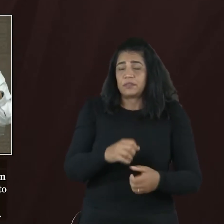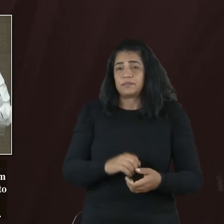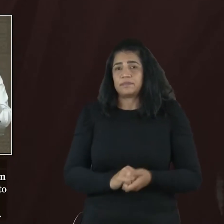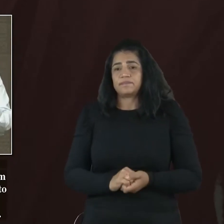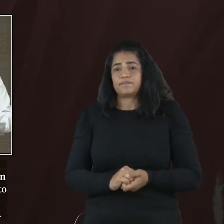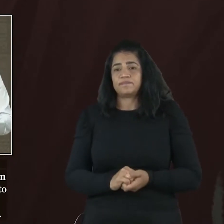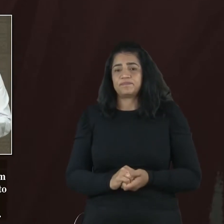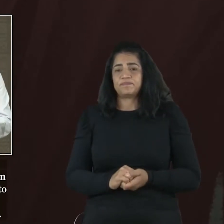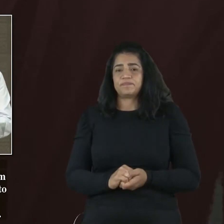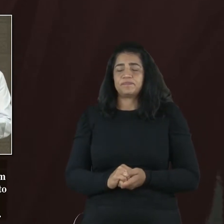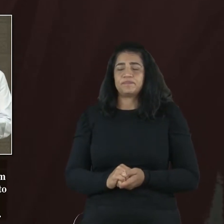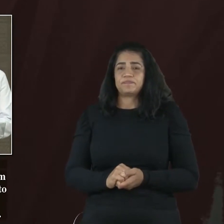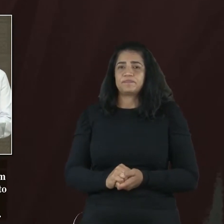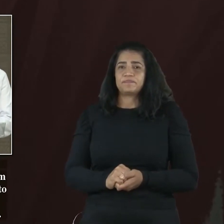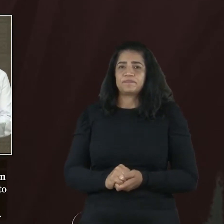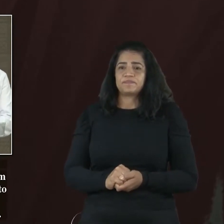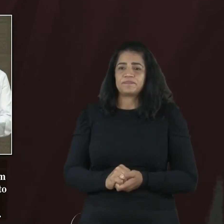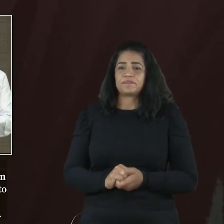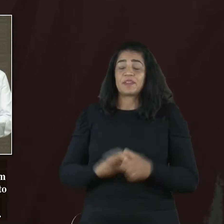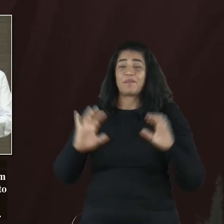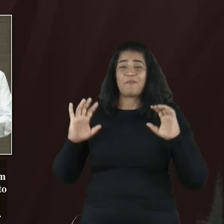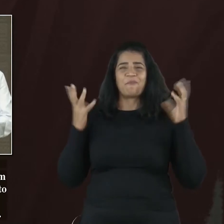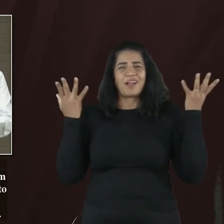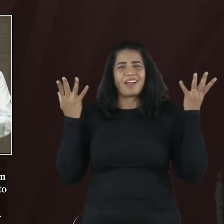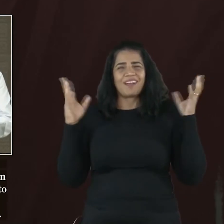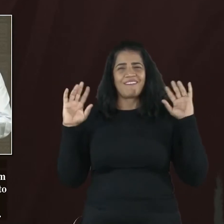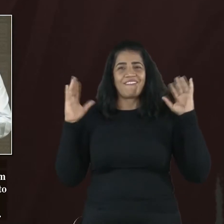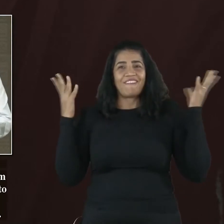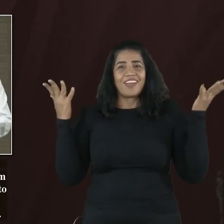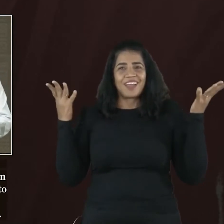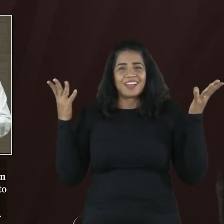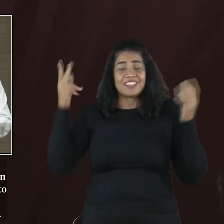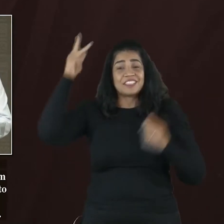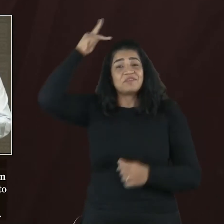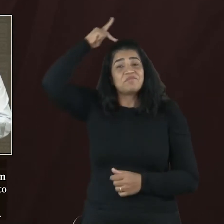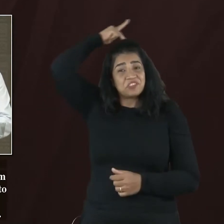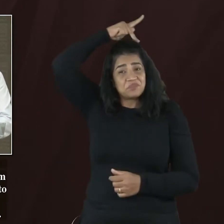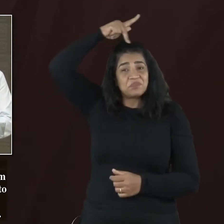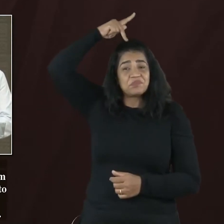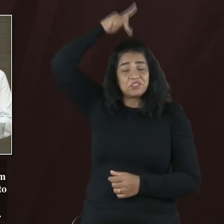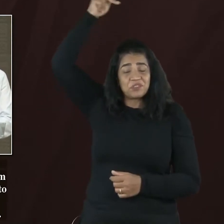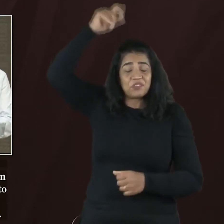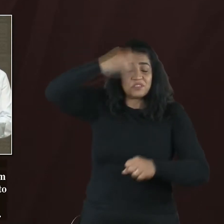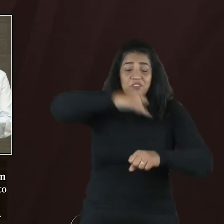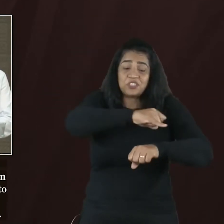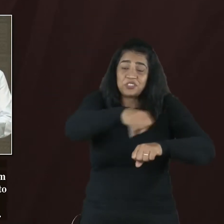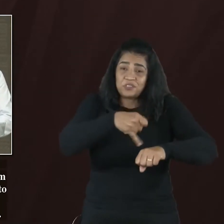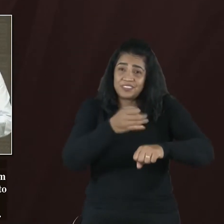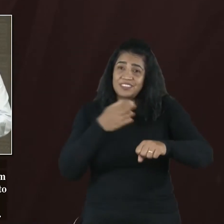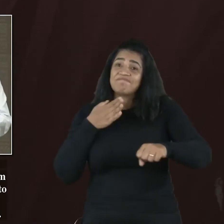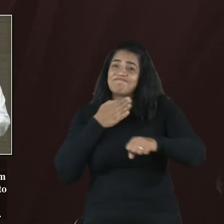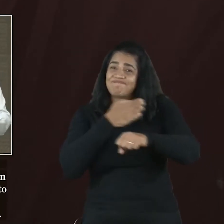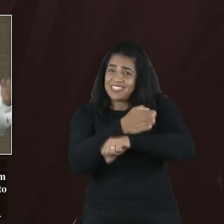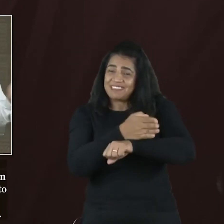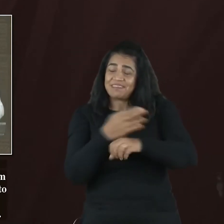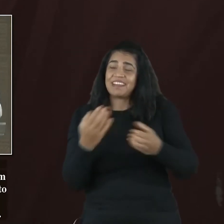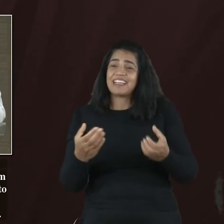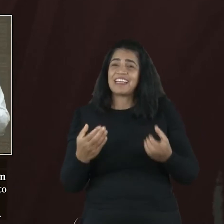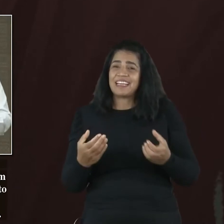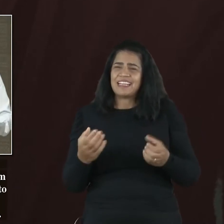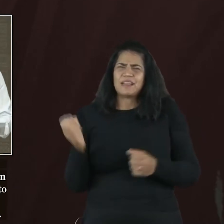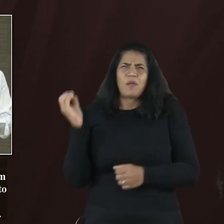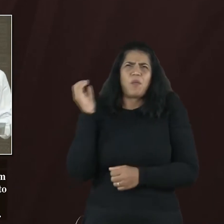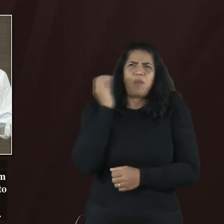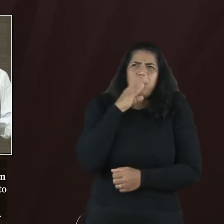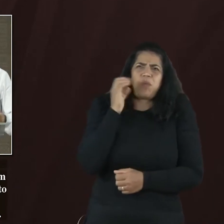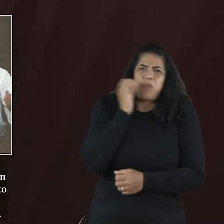por ocasião da festa de Pentecostes em Jerusalém. Então ele estava com pressa, não quis